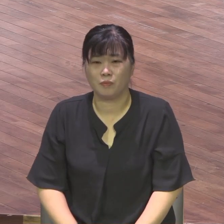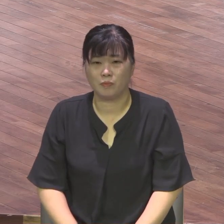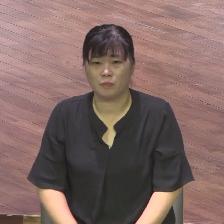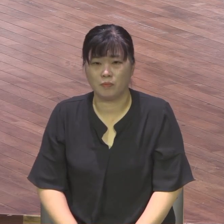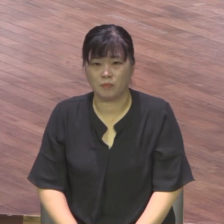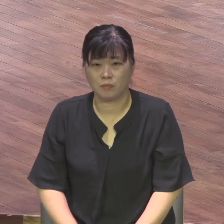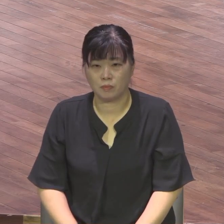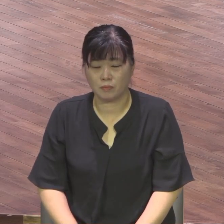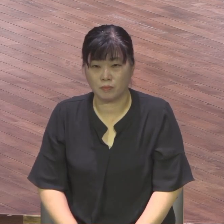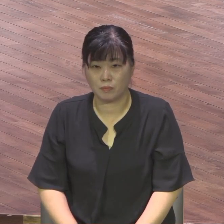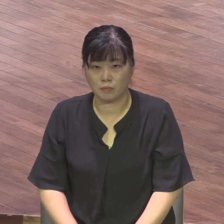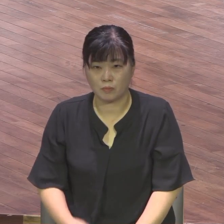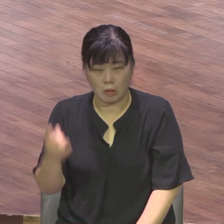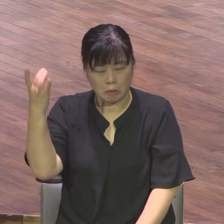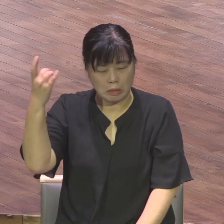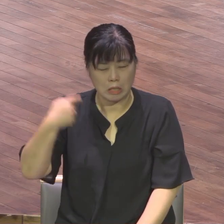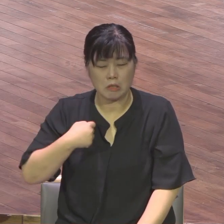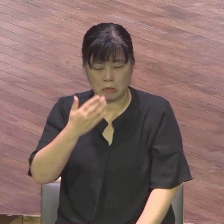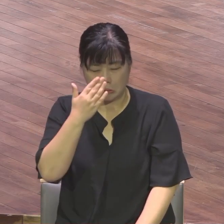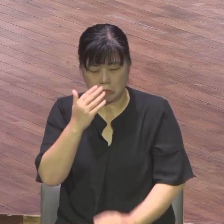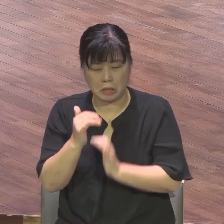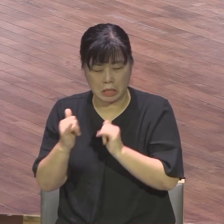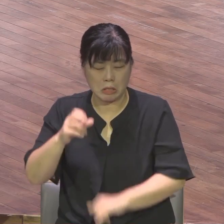시간 다 깨지는 시간표.